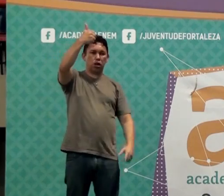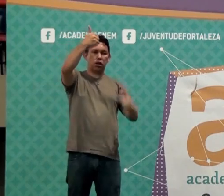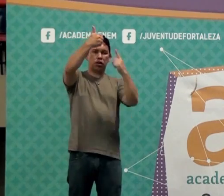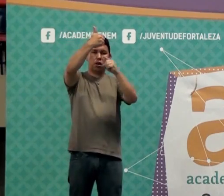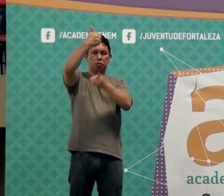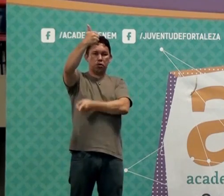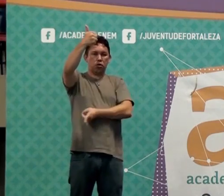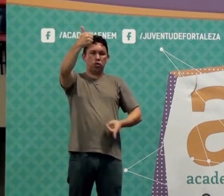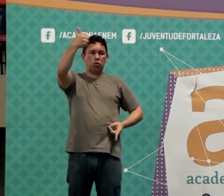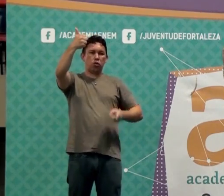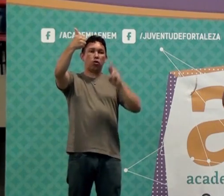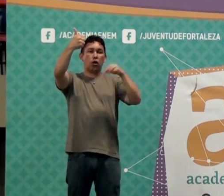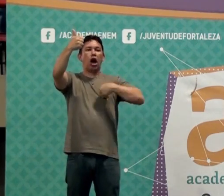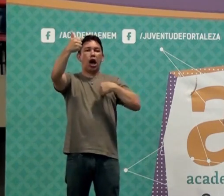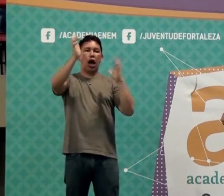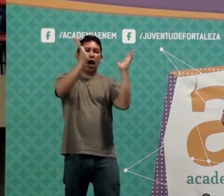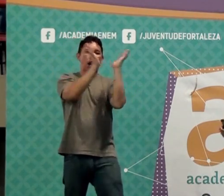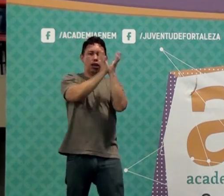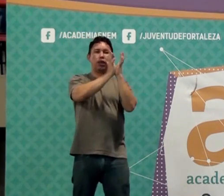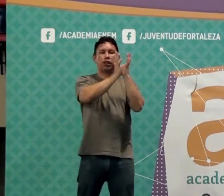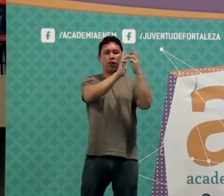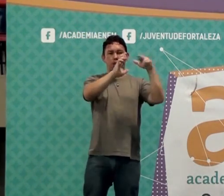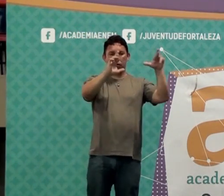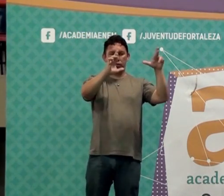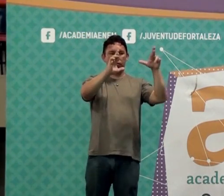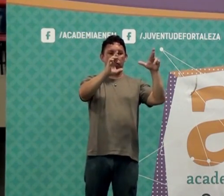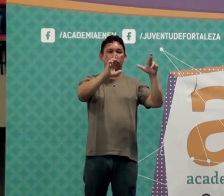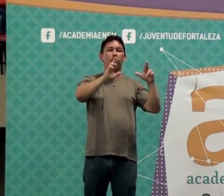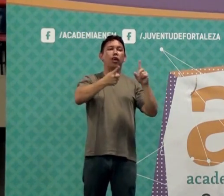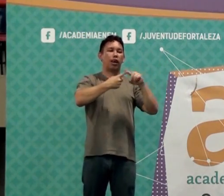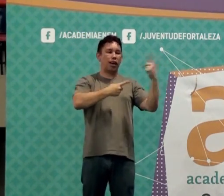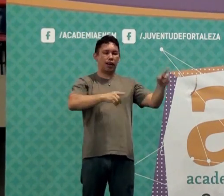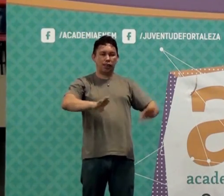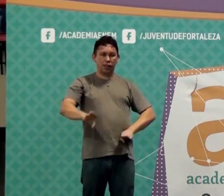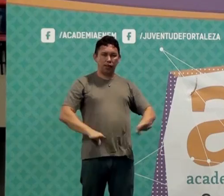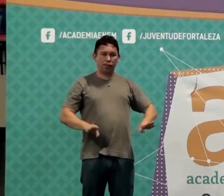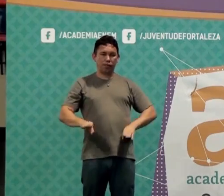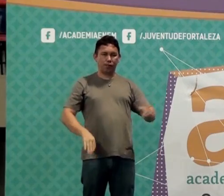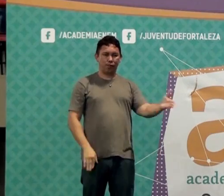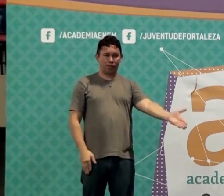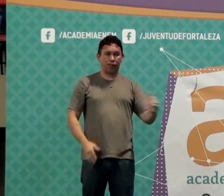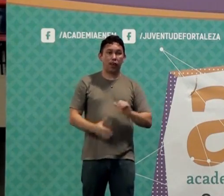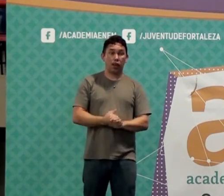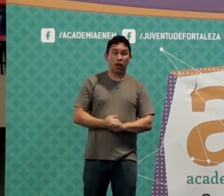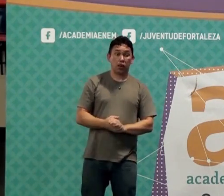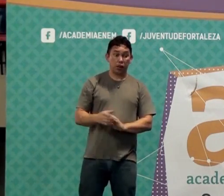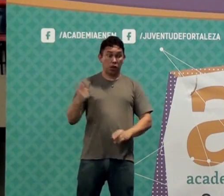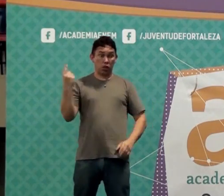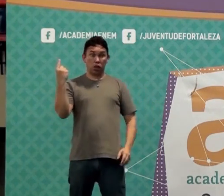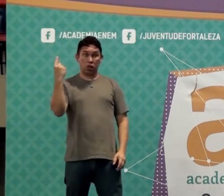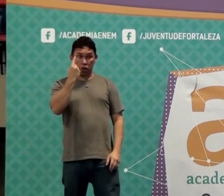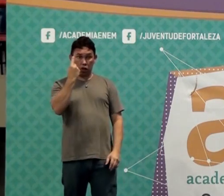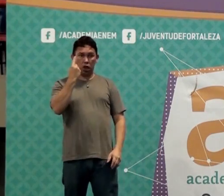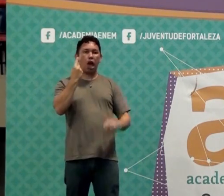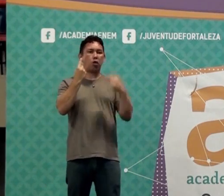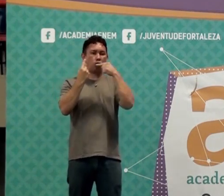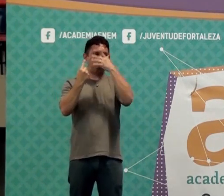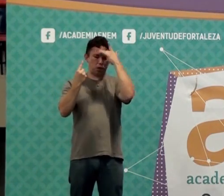se amostrar no Instagram. Aí você tem o marquês, que é lá em cima, o